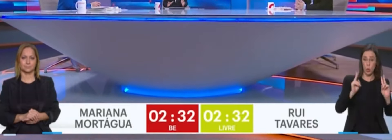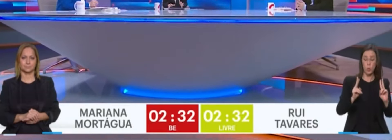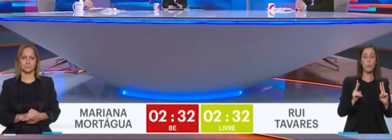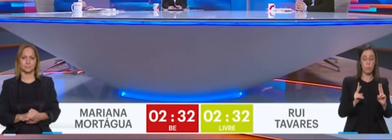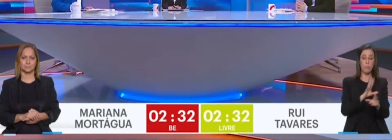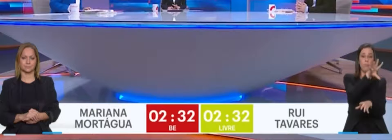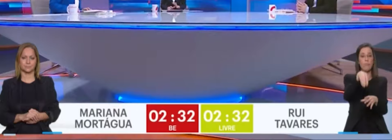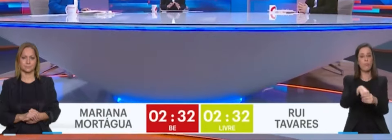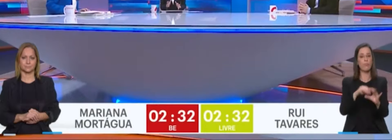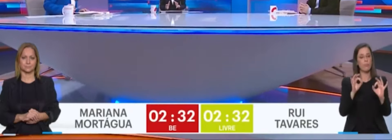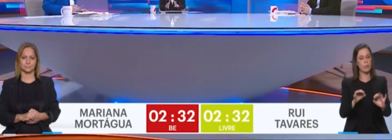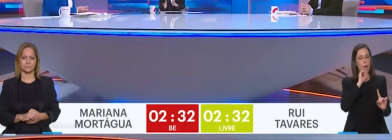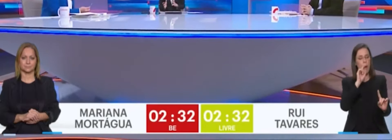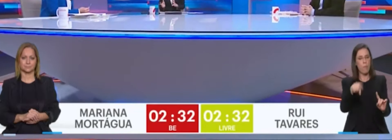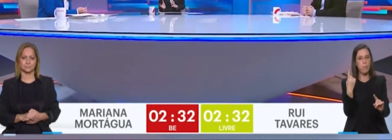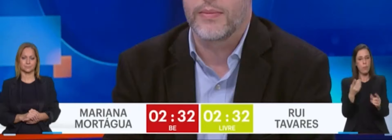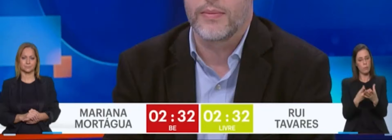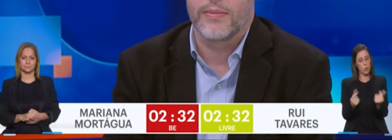fazerem parte